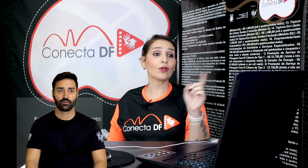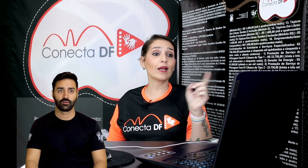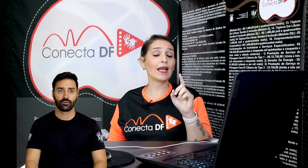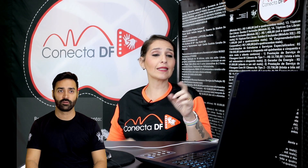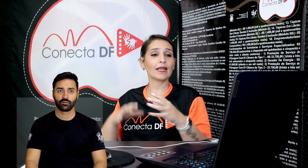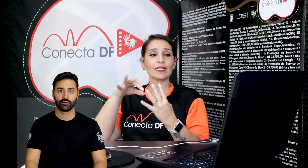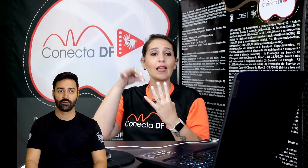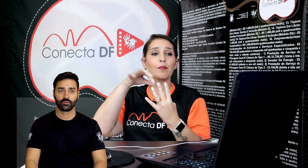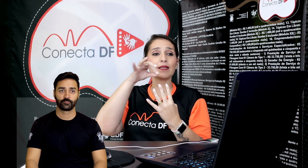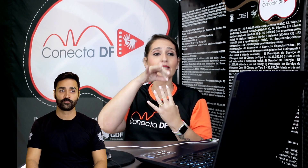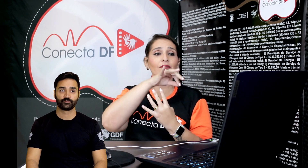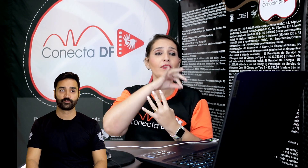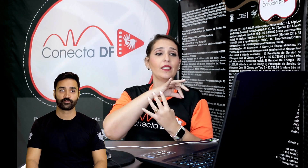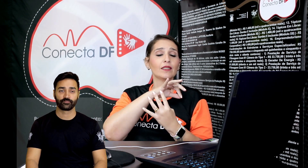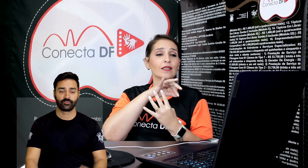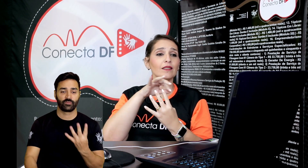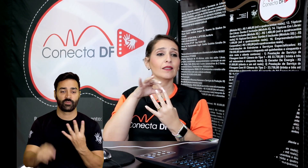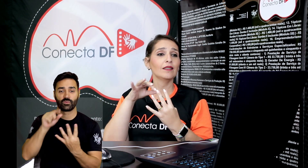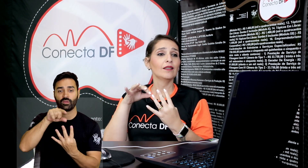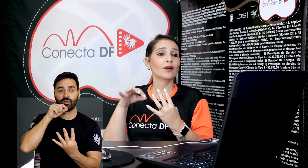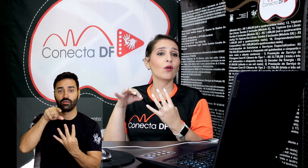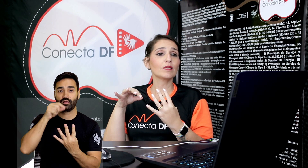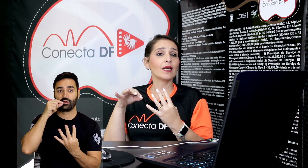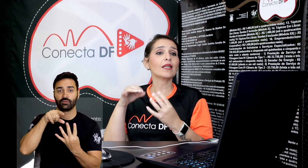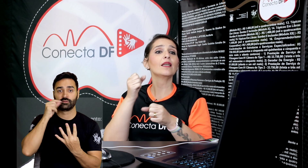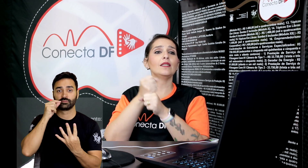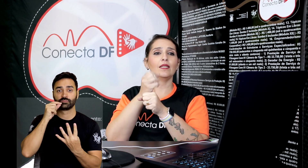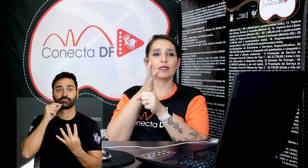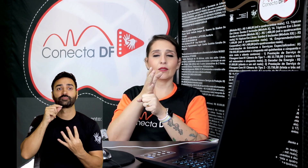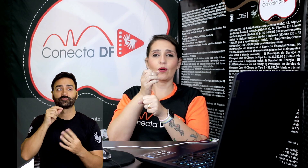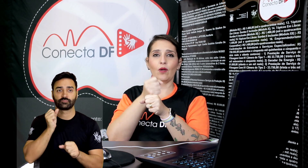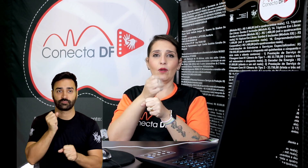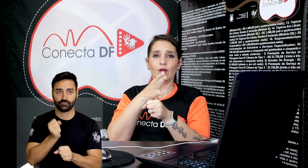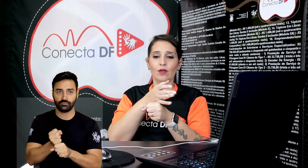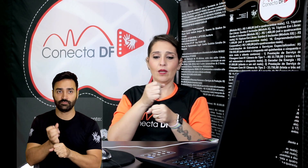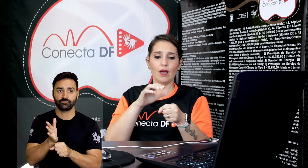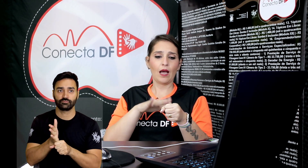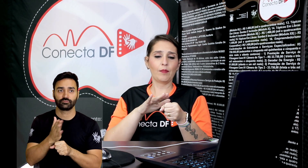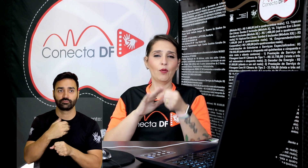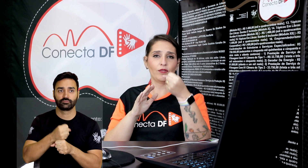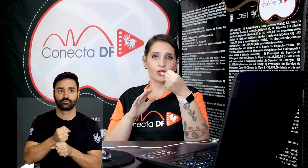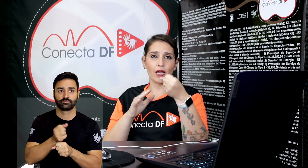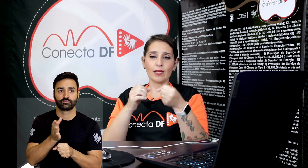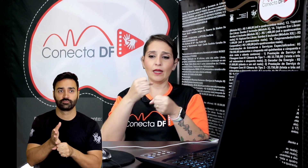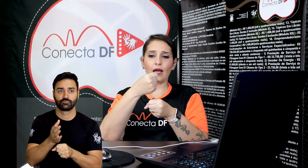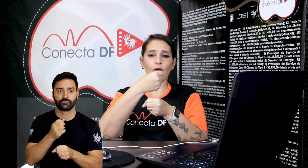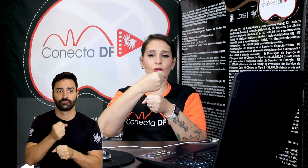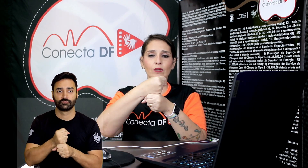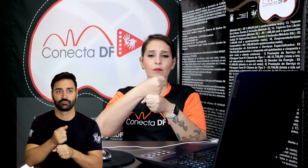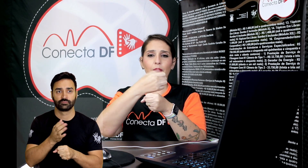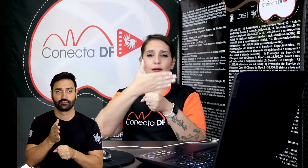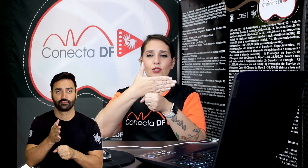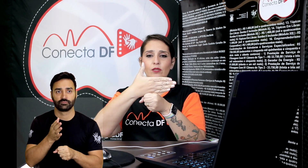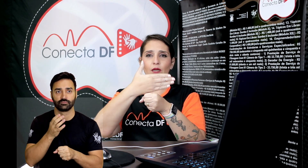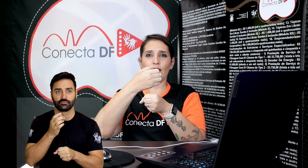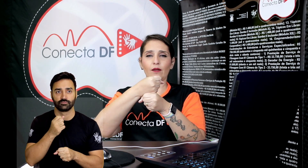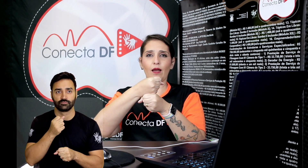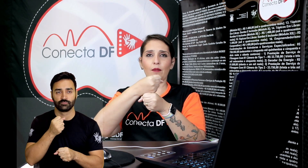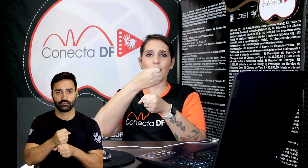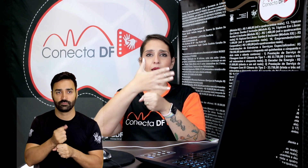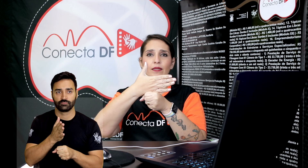Não, só essa aqui é a batata frita. Como seria isso, ó? A mão fechada, a outra